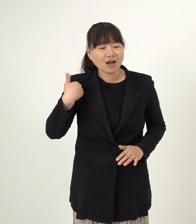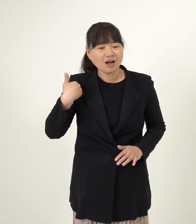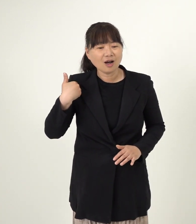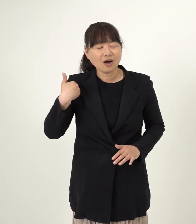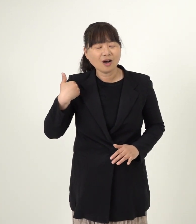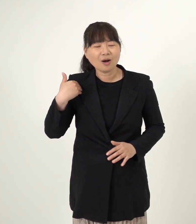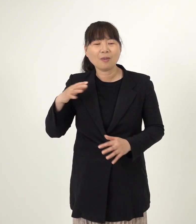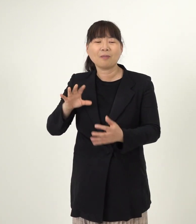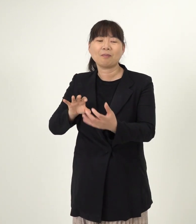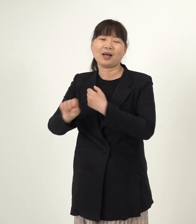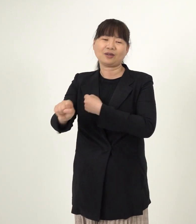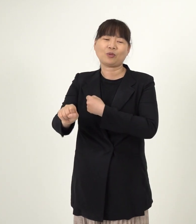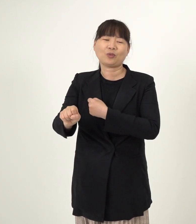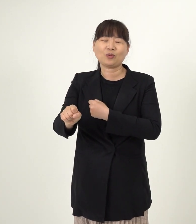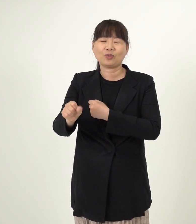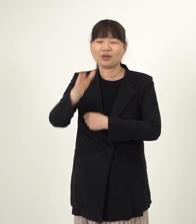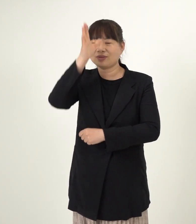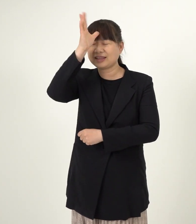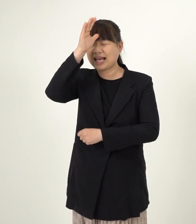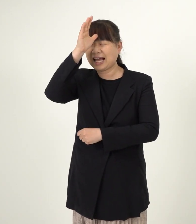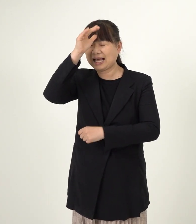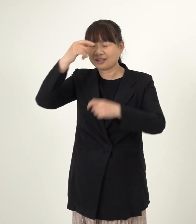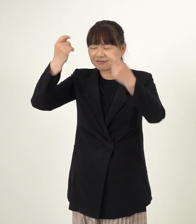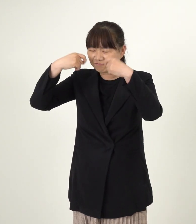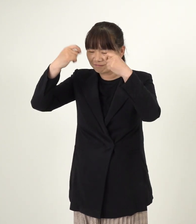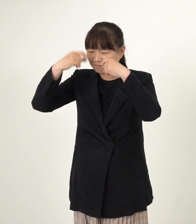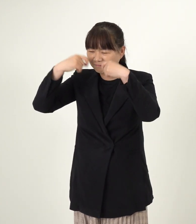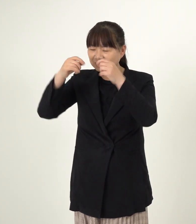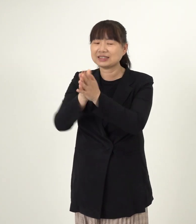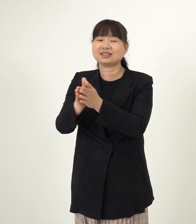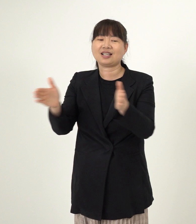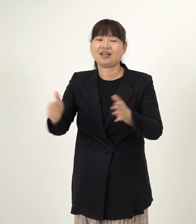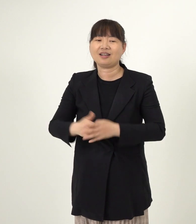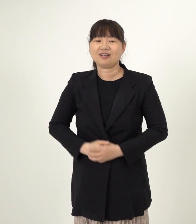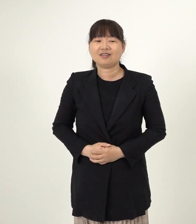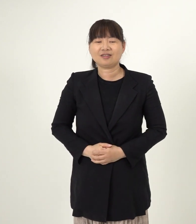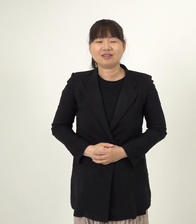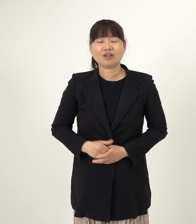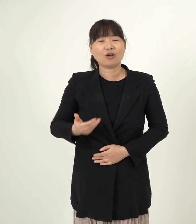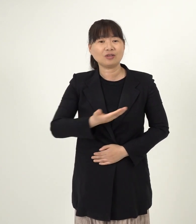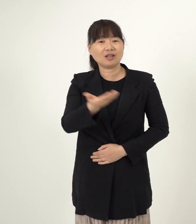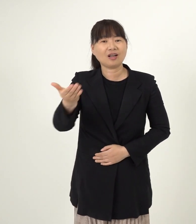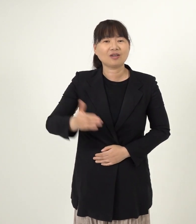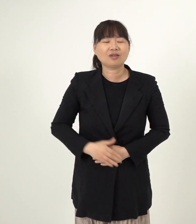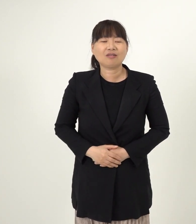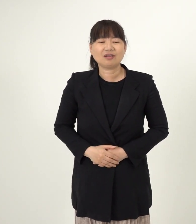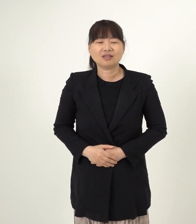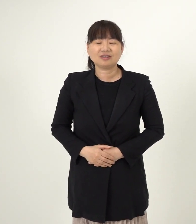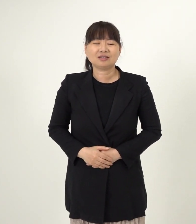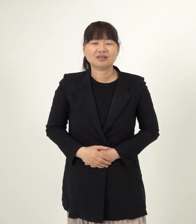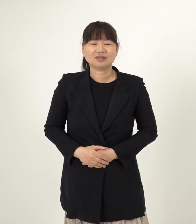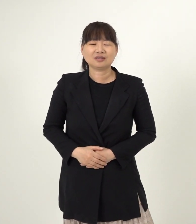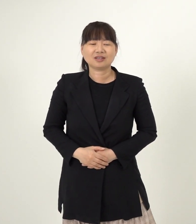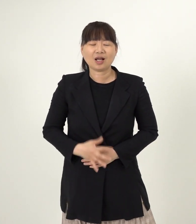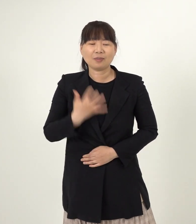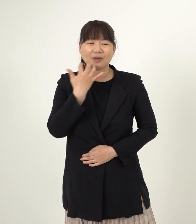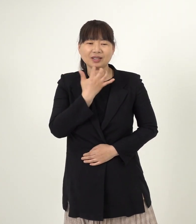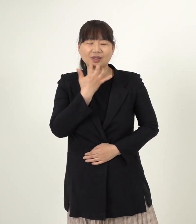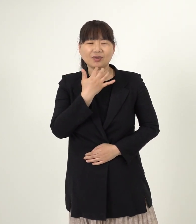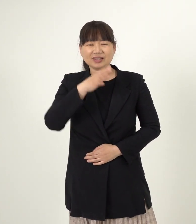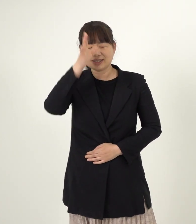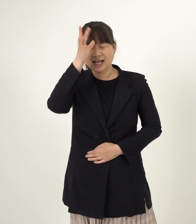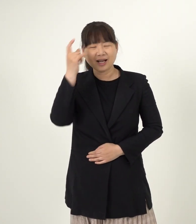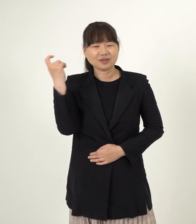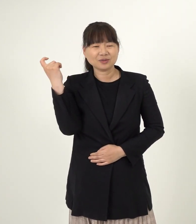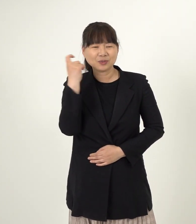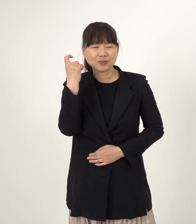울었어요? 닭이 울었어요. 닭이. 자, 여러분. 그래서 베드로는 닭소리